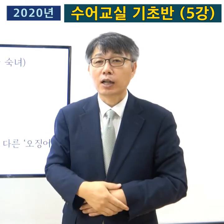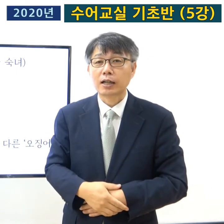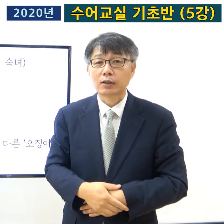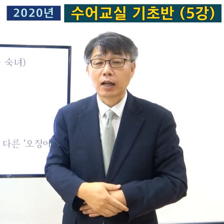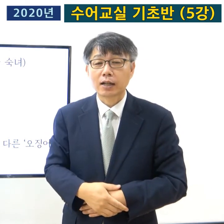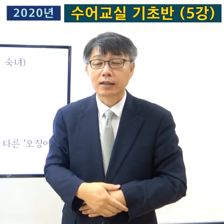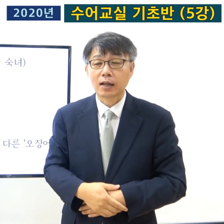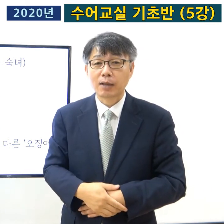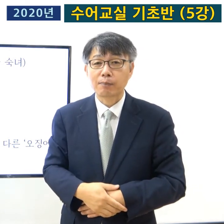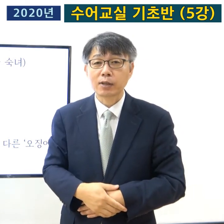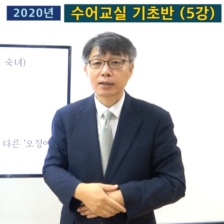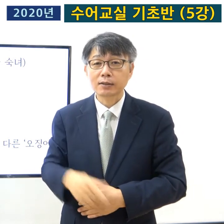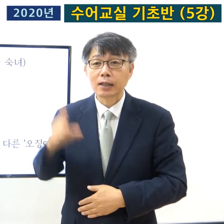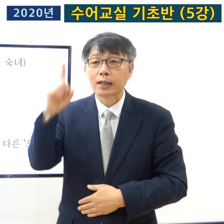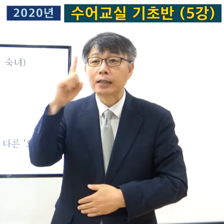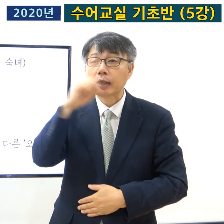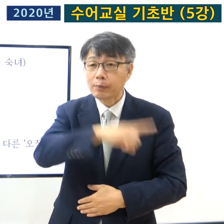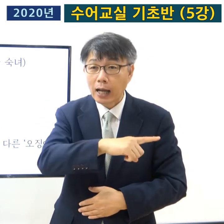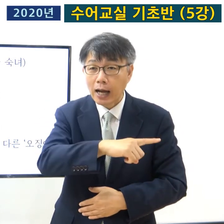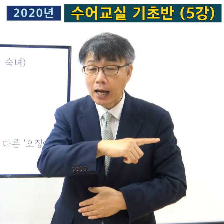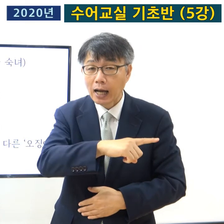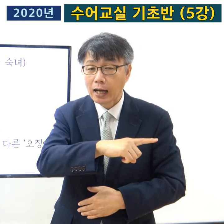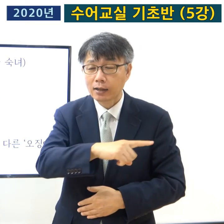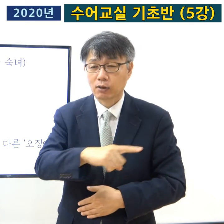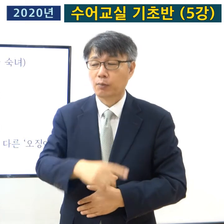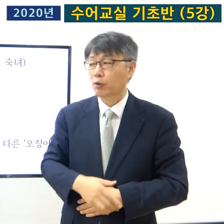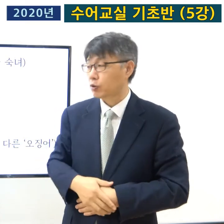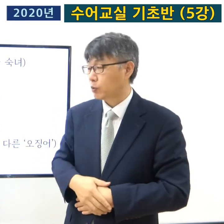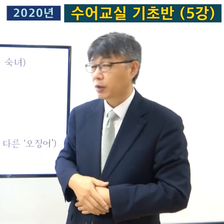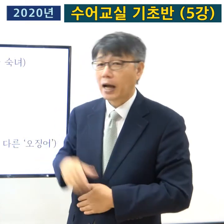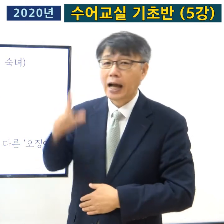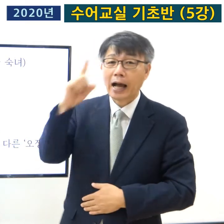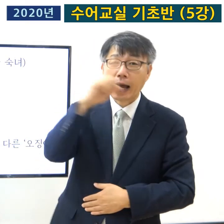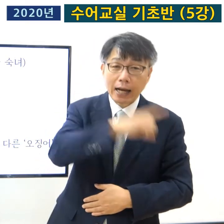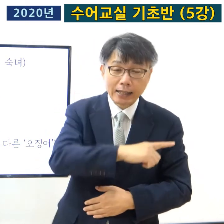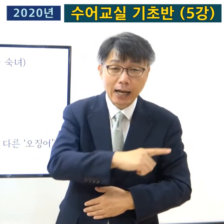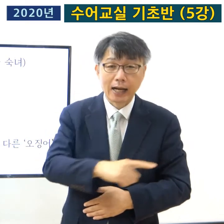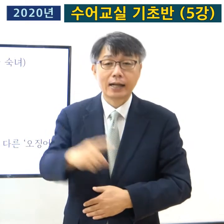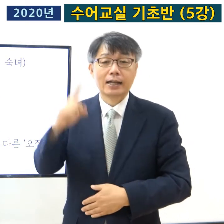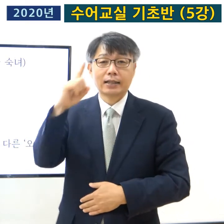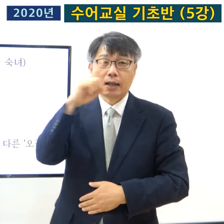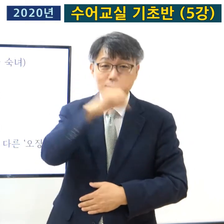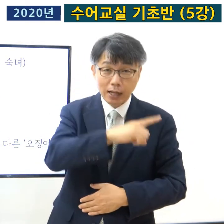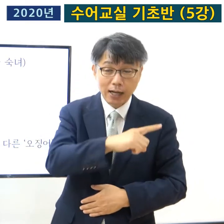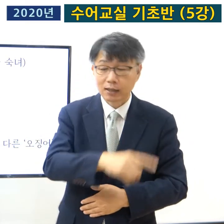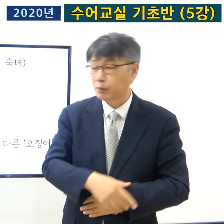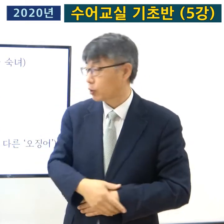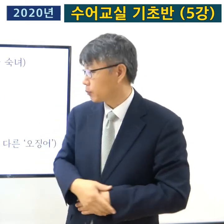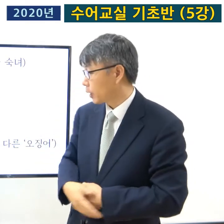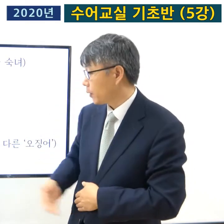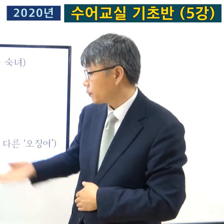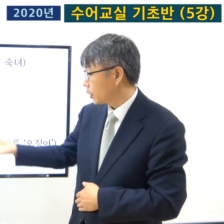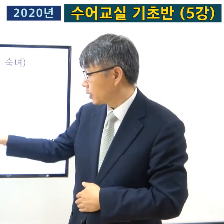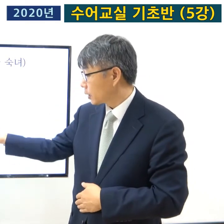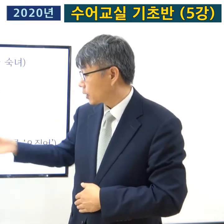그 다음에 나쁘다. 이렇게 표현해 주시면 됩니다. 악하다, 나쁘다, 같은 표현입니다. 그